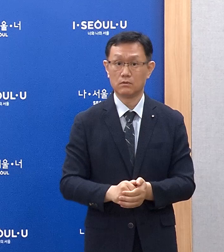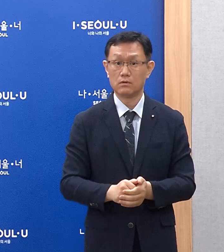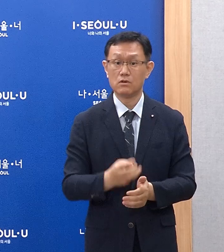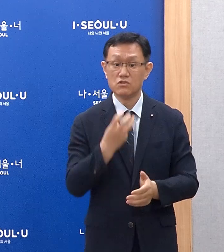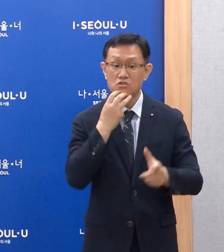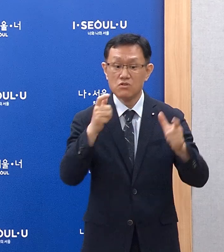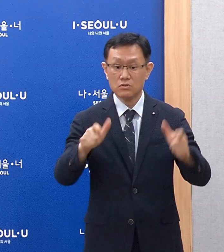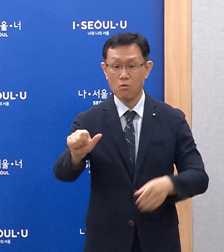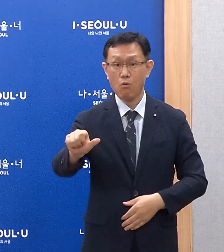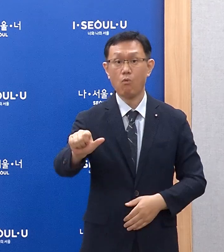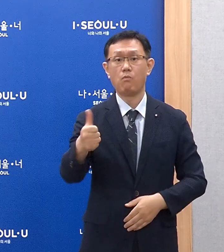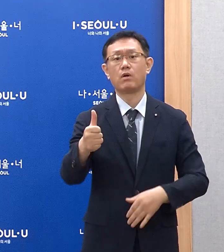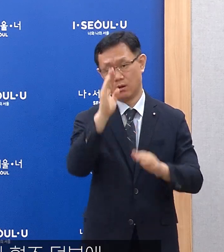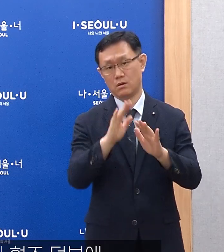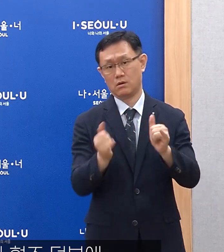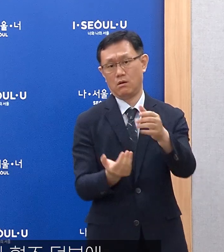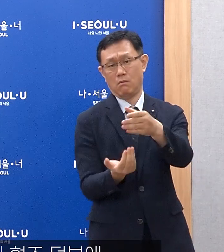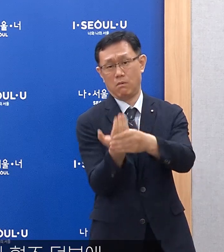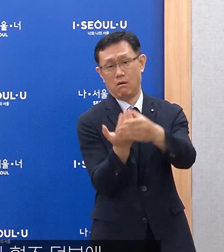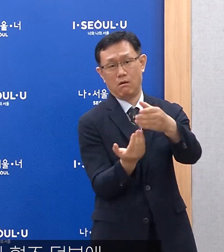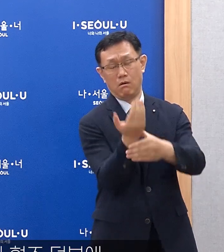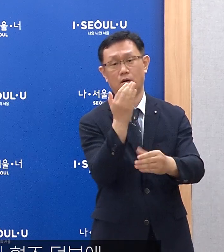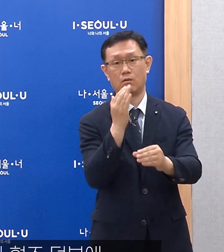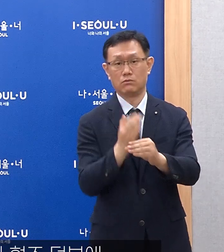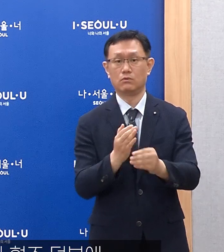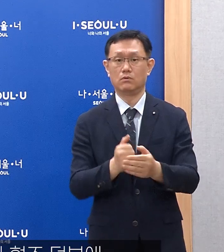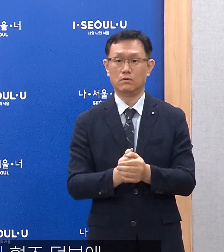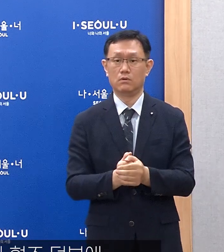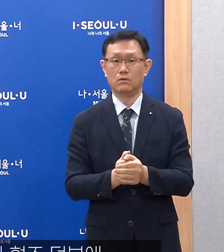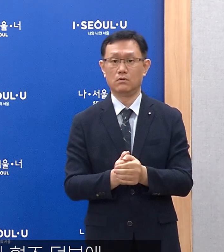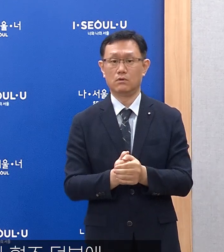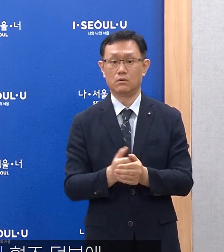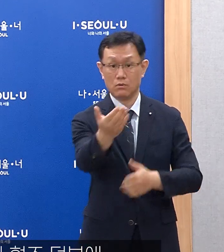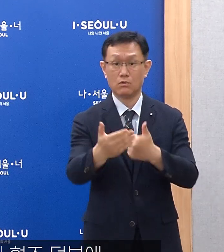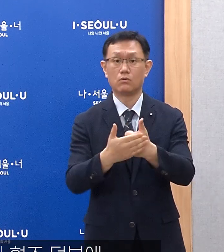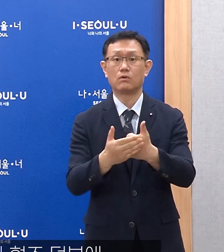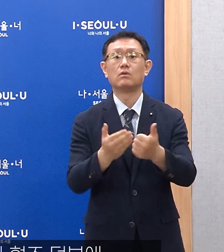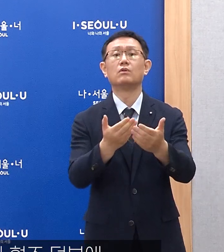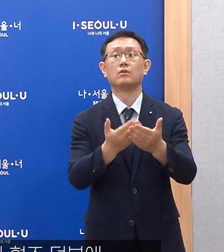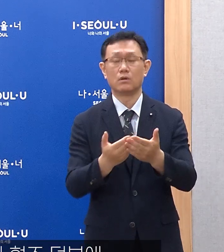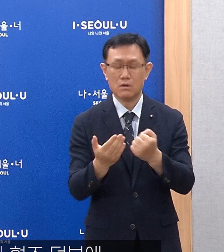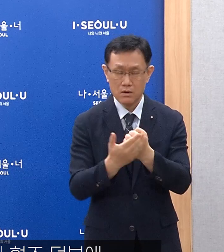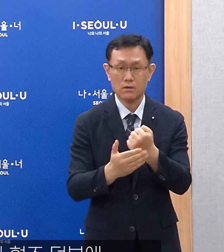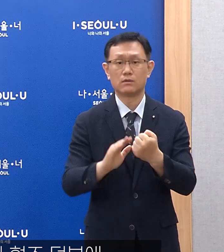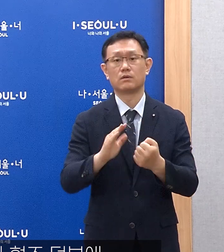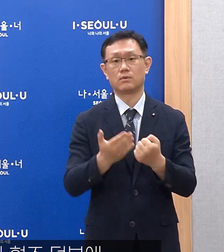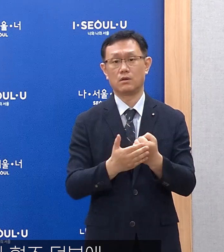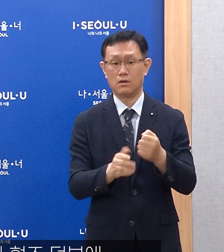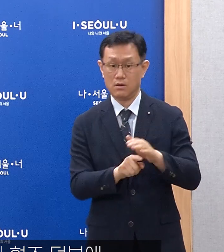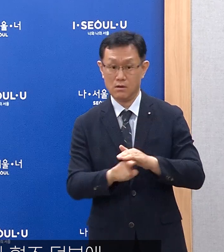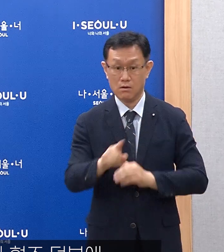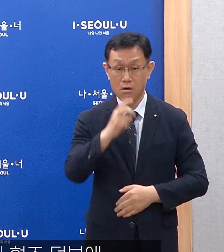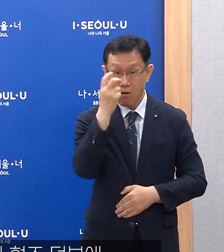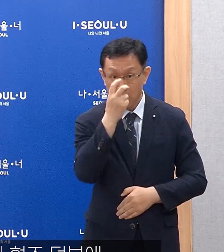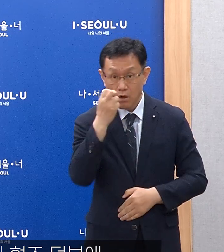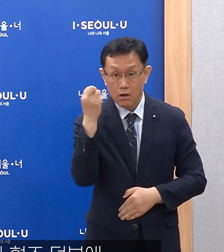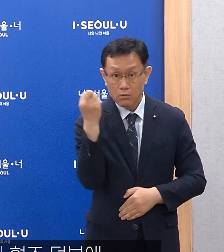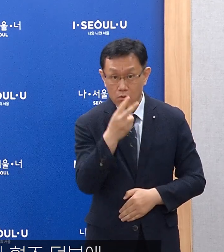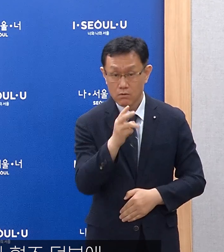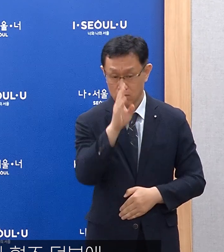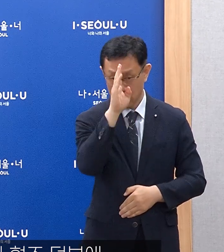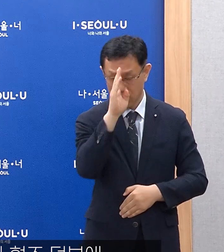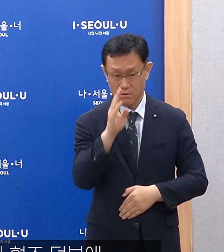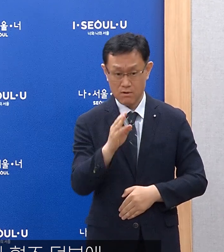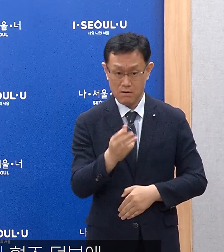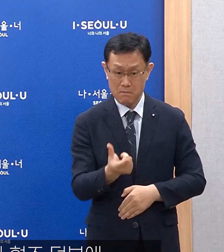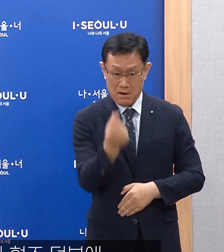이상의 확진자가 발생하고 있습니다. 아직까지는 시민 여러분의 협조 덕분에 선별검사와 확진자 치료가 대응